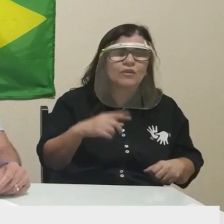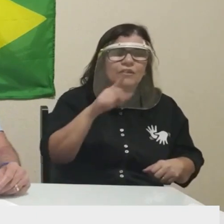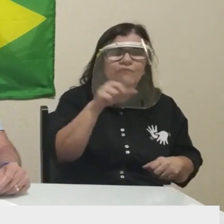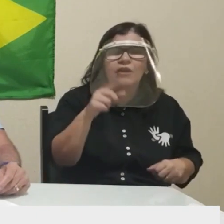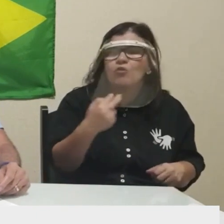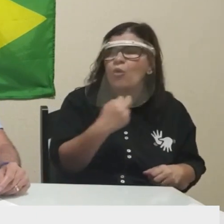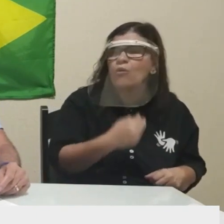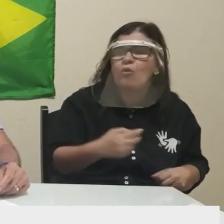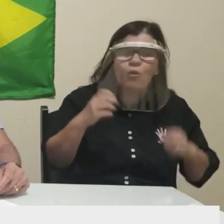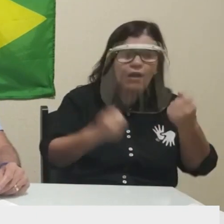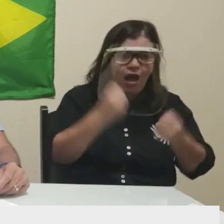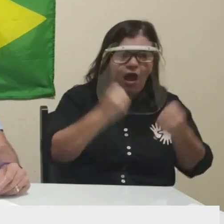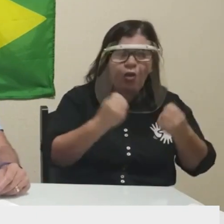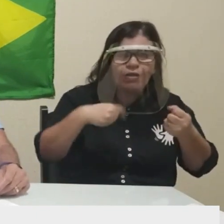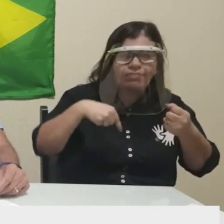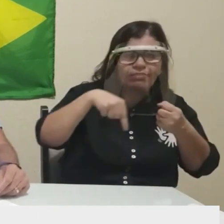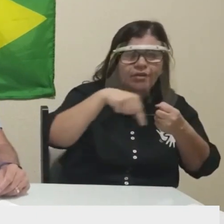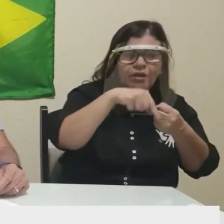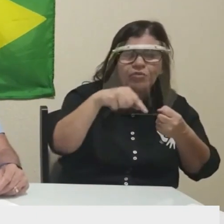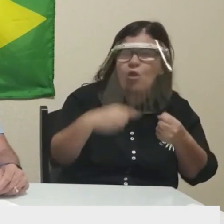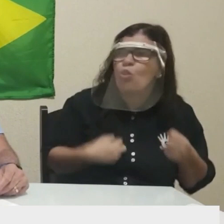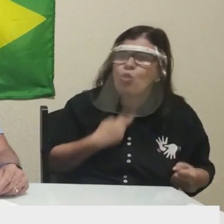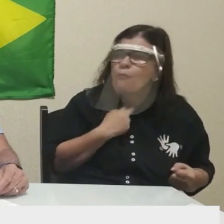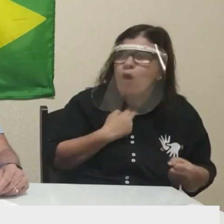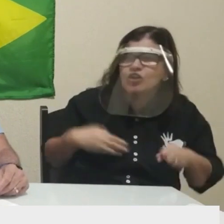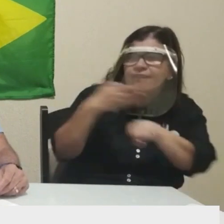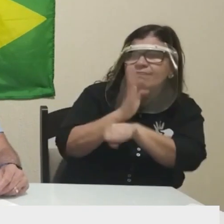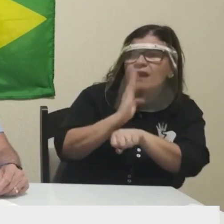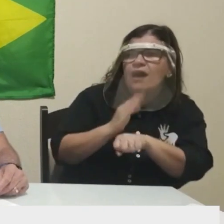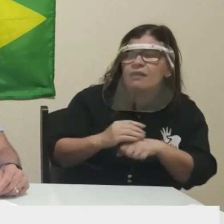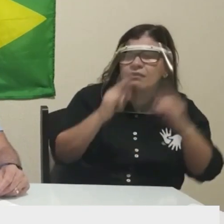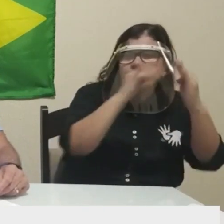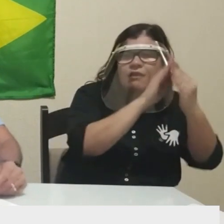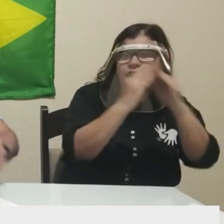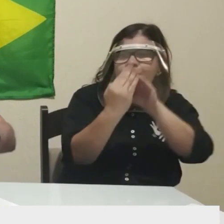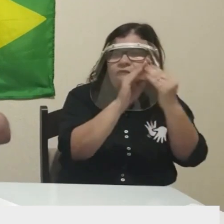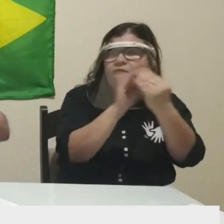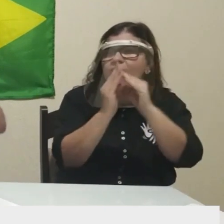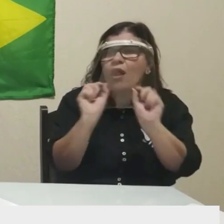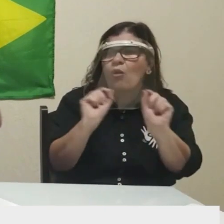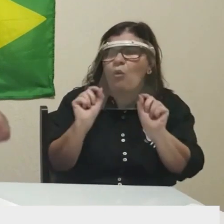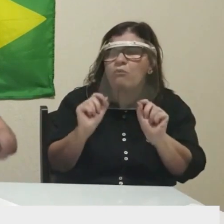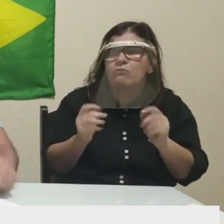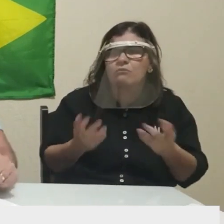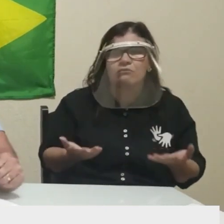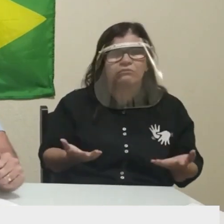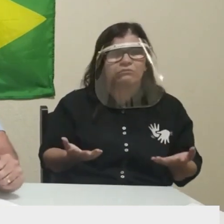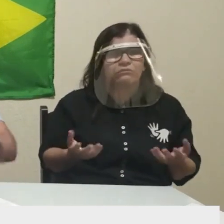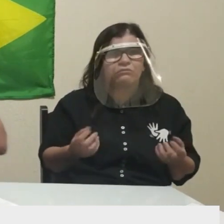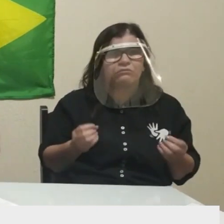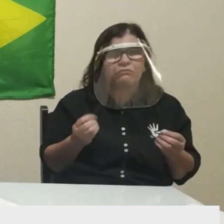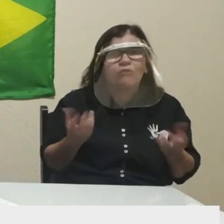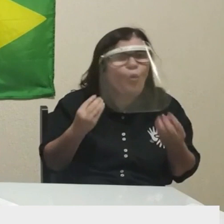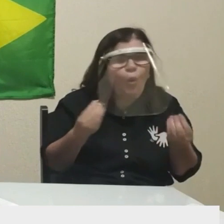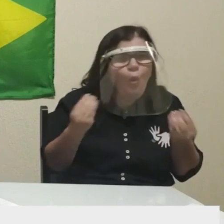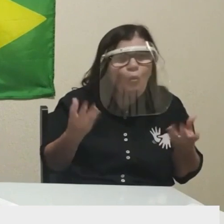entrar, é ordem de fulano de tal, o cara volta. É inacreditável, sem máscara pode te prender.